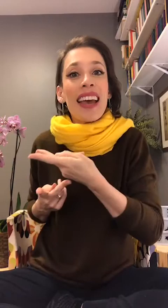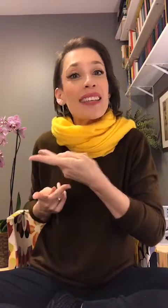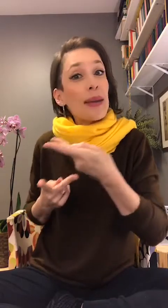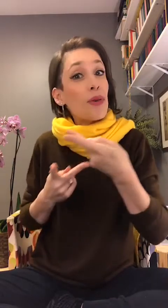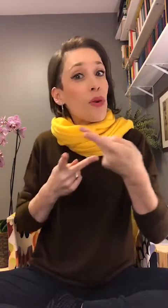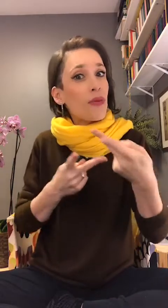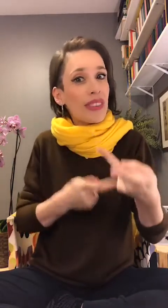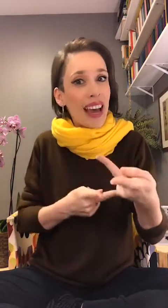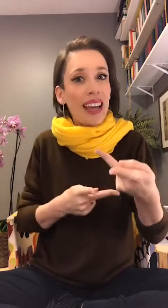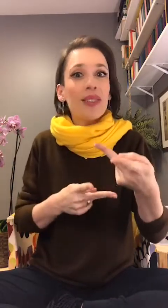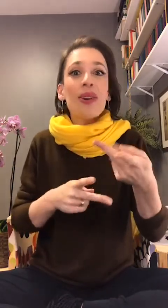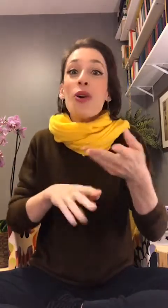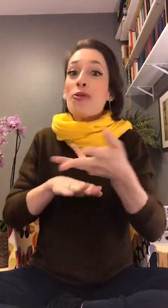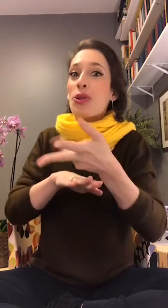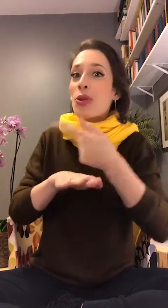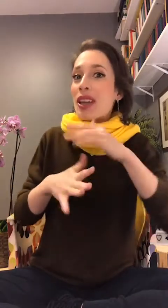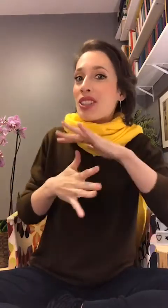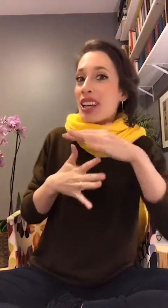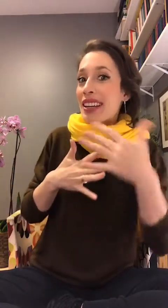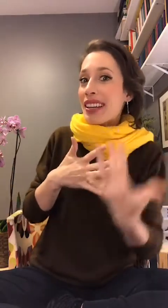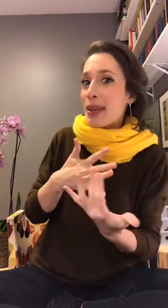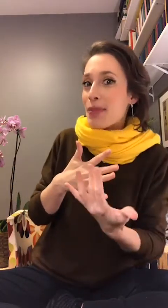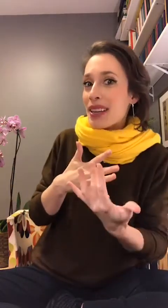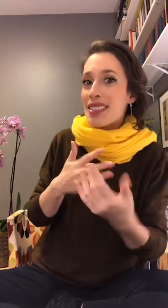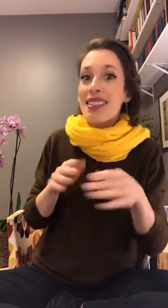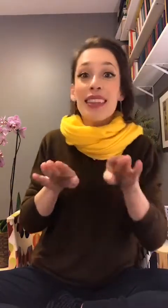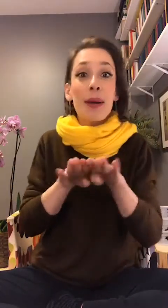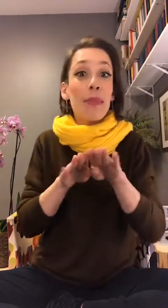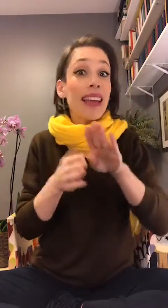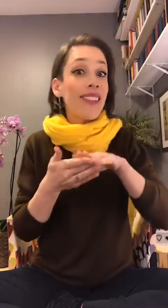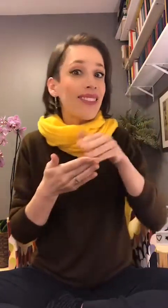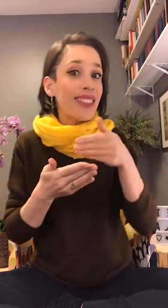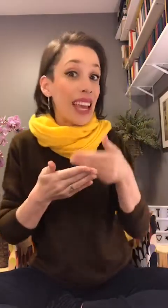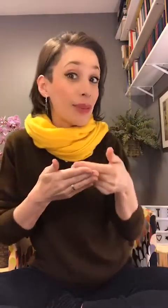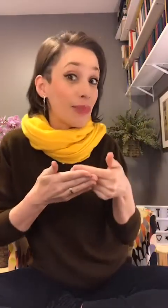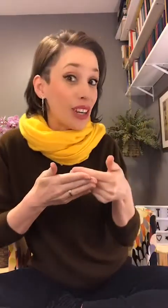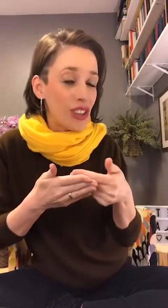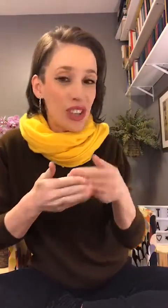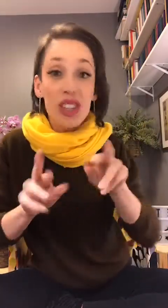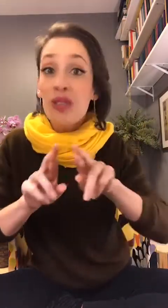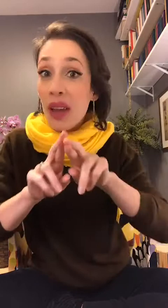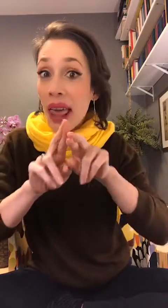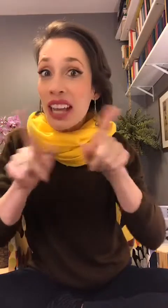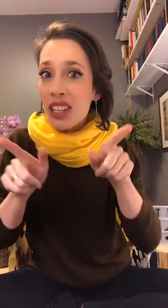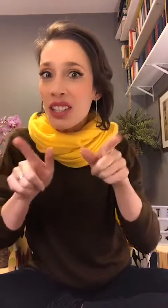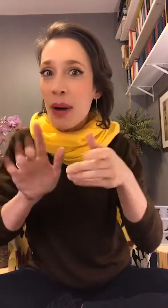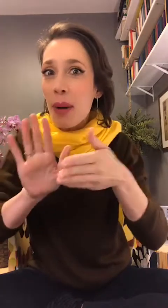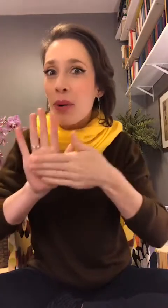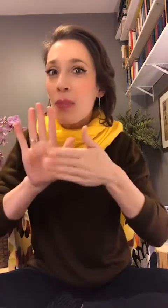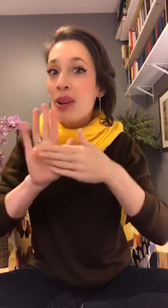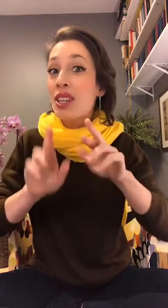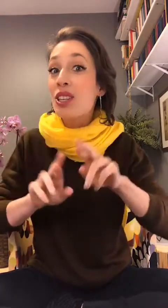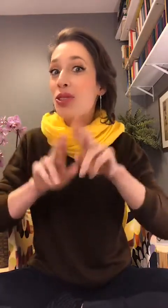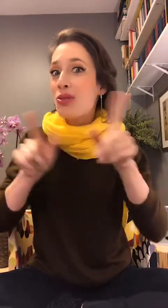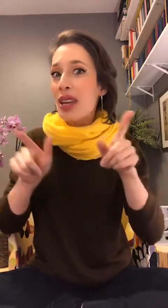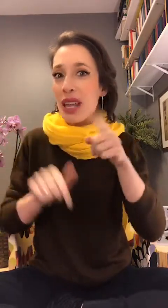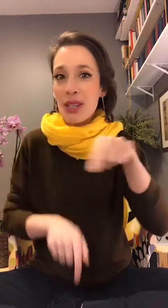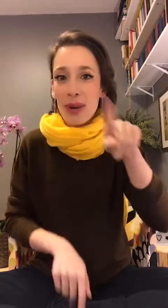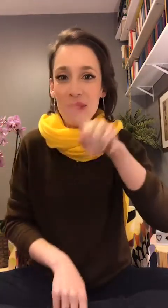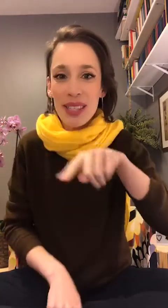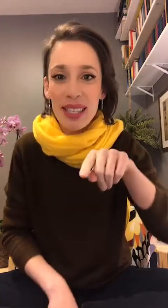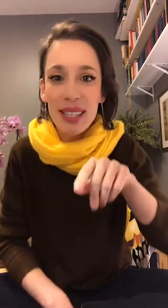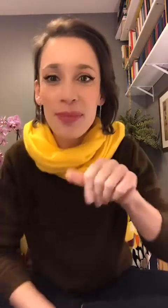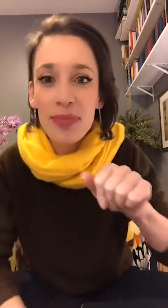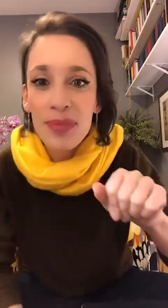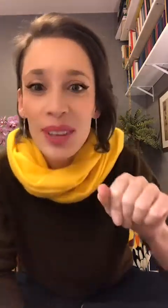gente recebe um convidado fluente em Libras e também intérprete, diferente, né? Uma proposta diferente